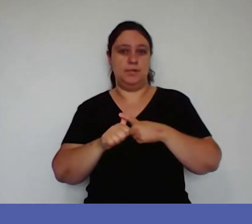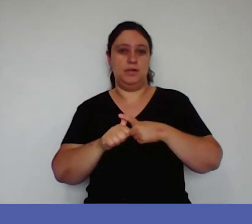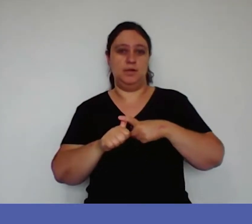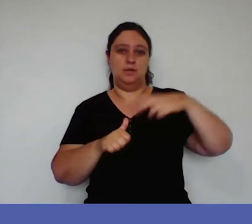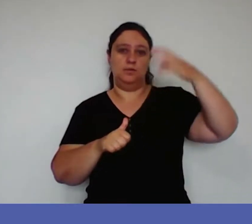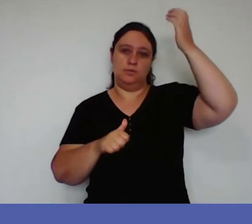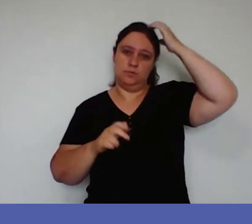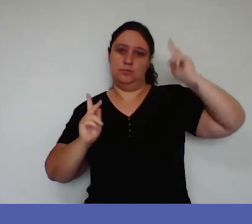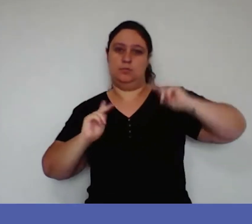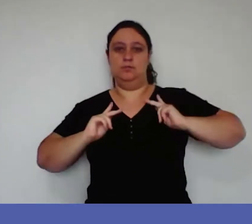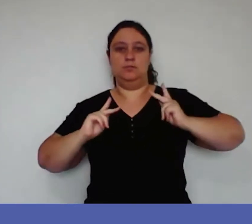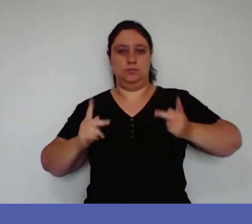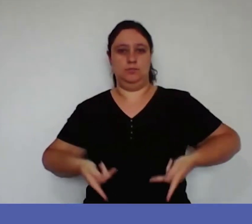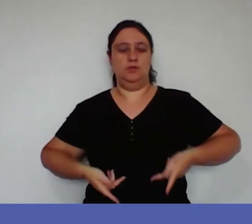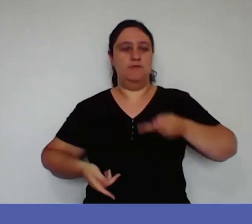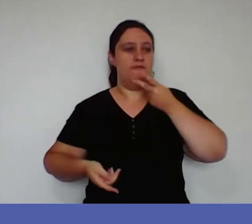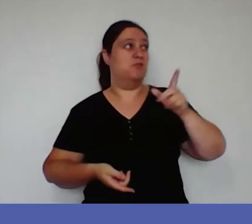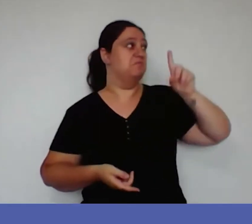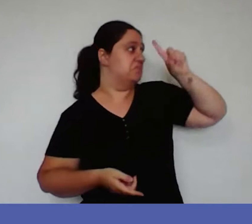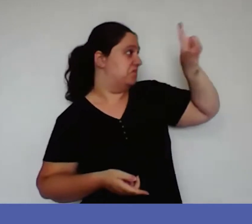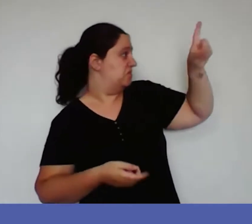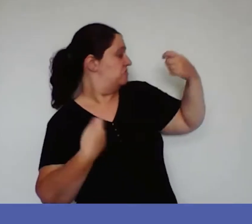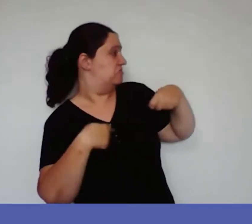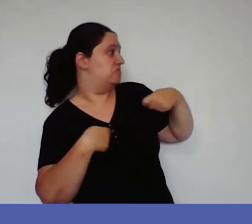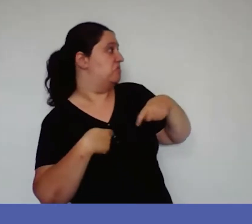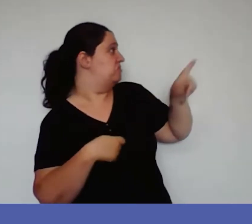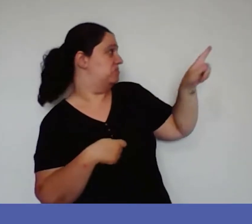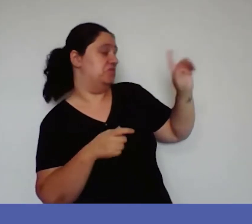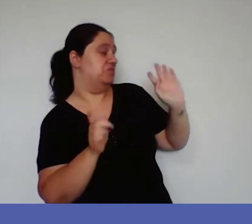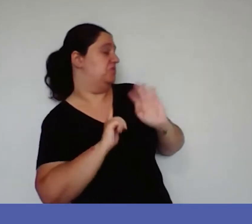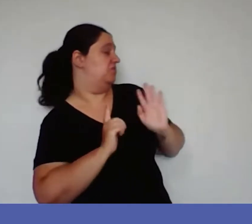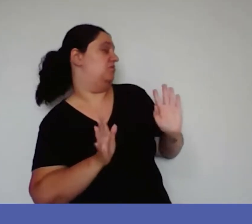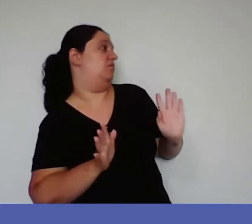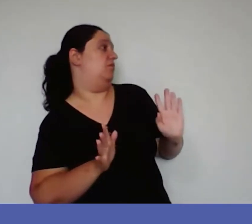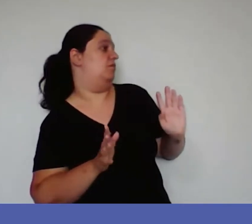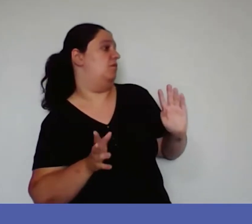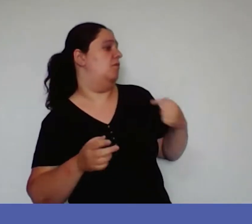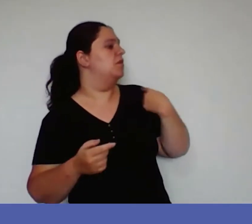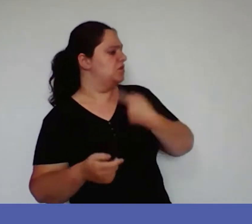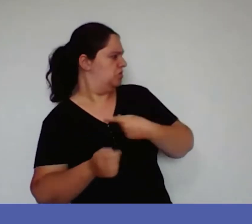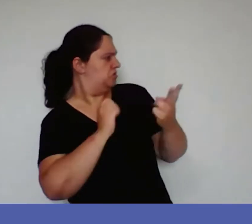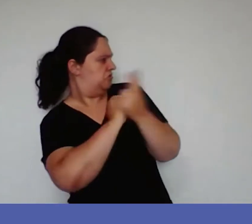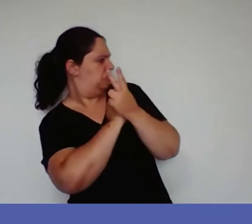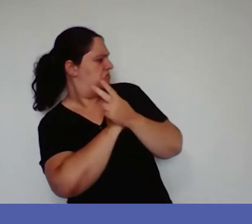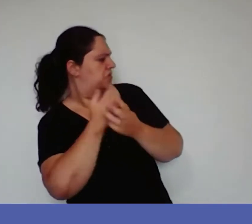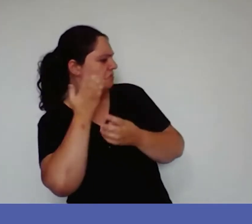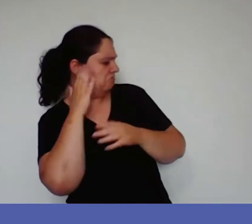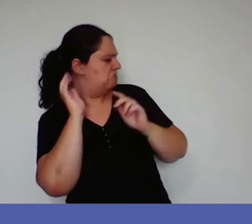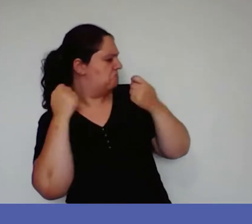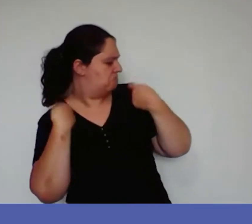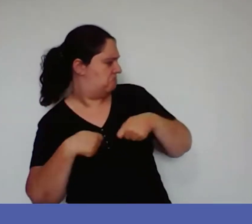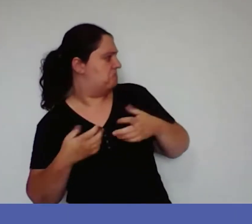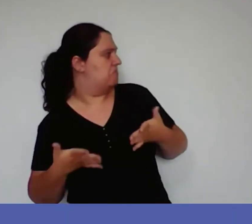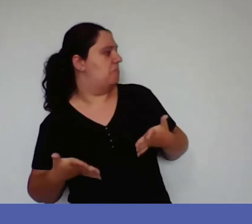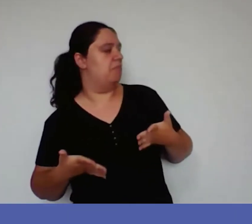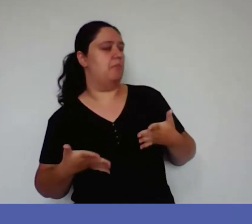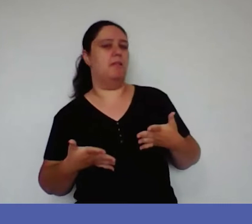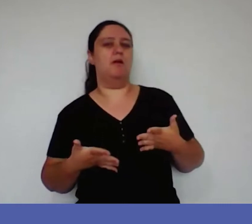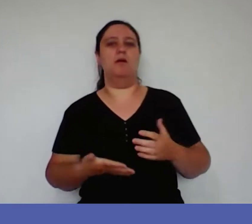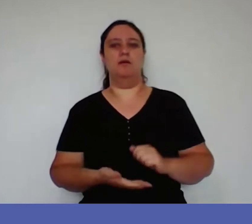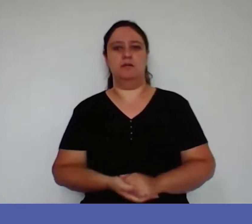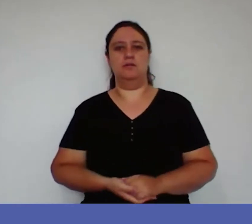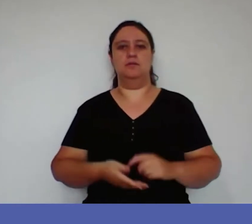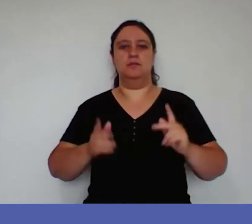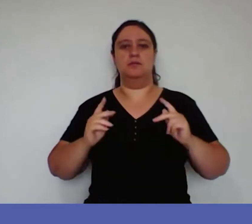precisamos de ti, não precisamos do teu governo, o homem sabe cuidar de si mesmo. Esse é o princípio do governo humano.